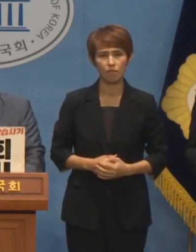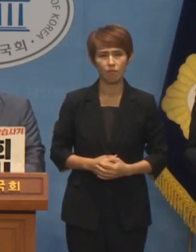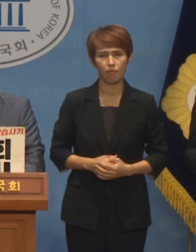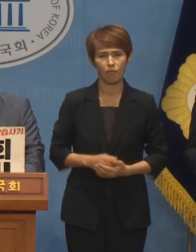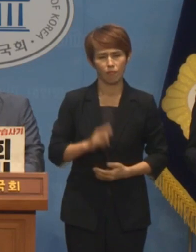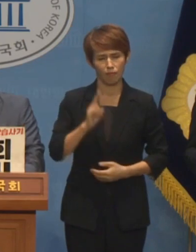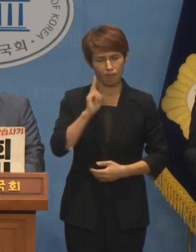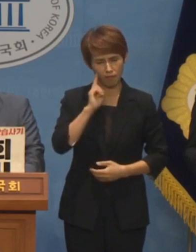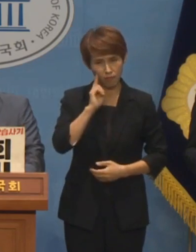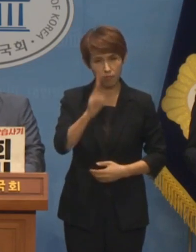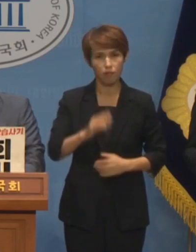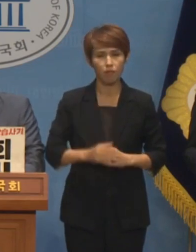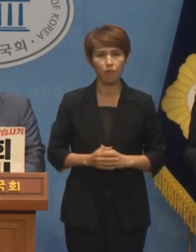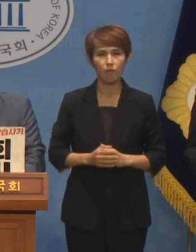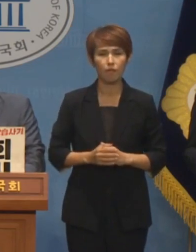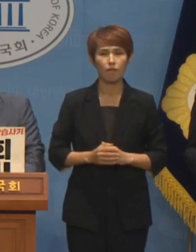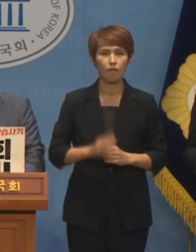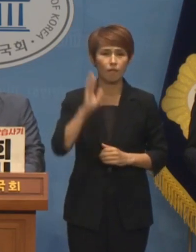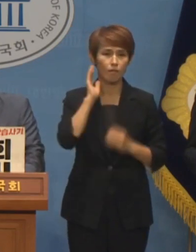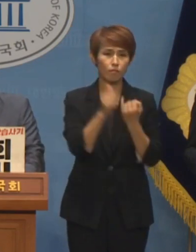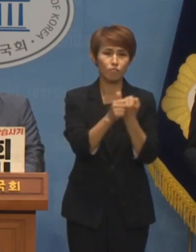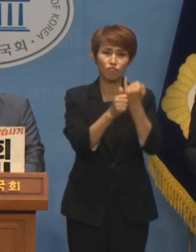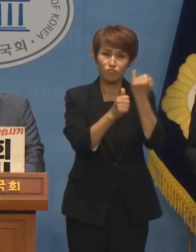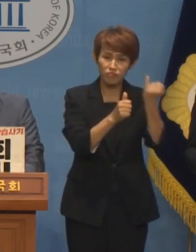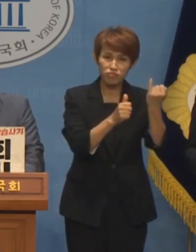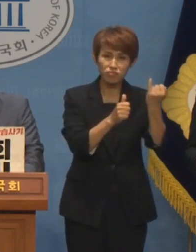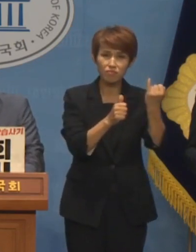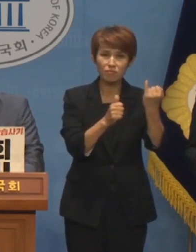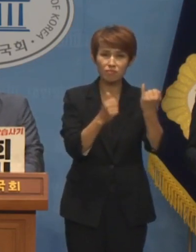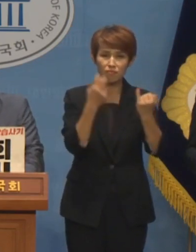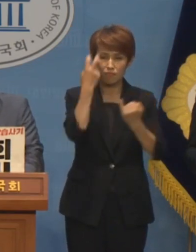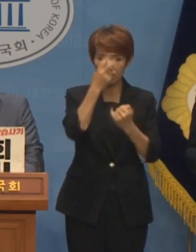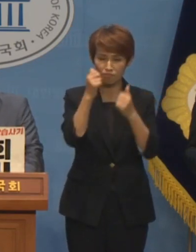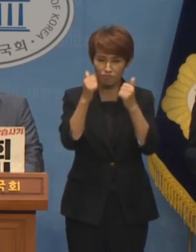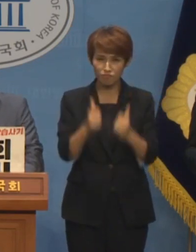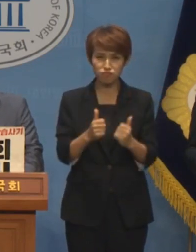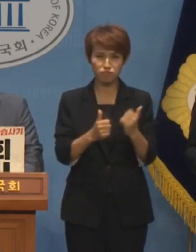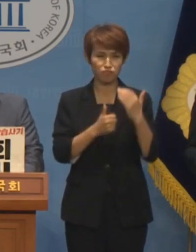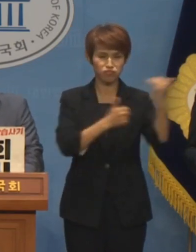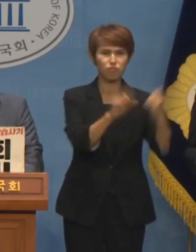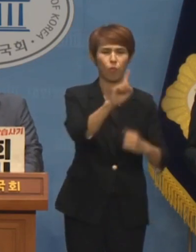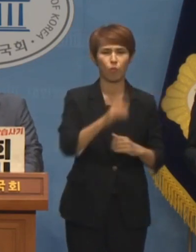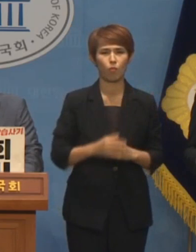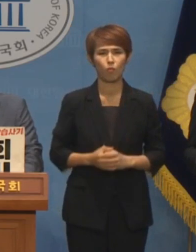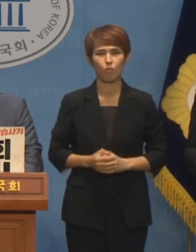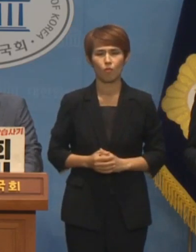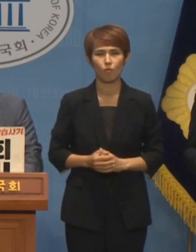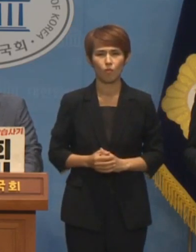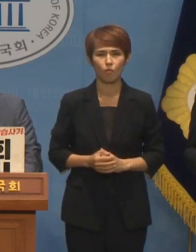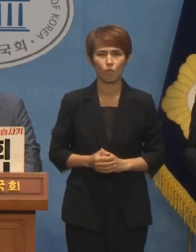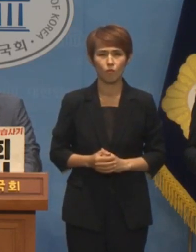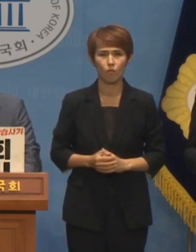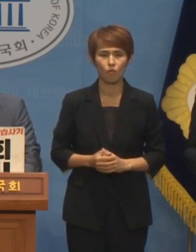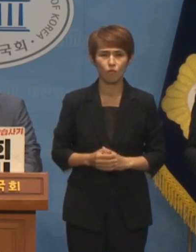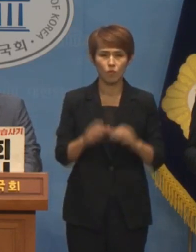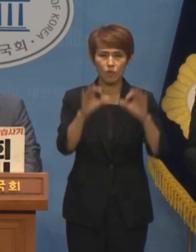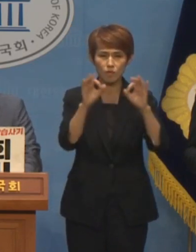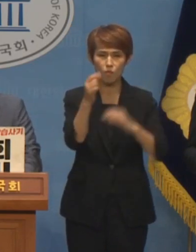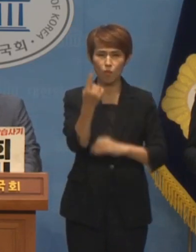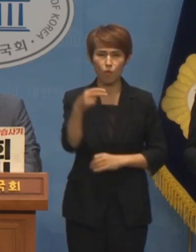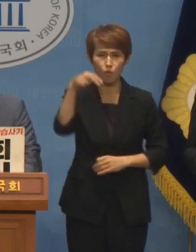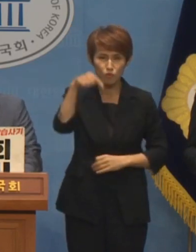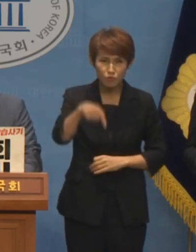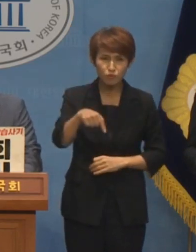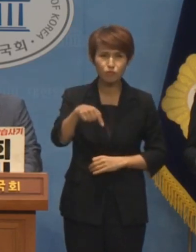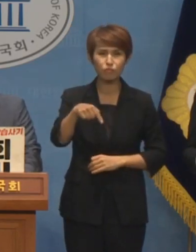않습니까? 윤석열의 부인이니까 윤석열 총장이 내린 수사지휘권 박탈이, 그 후로 김호수가 검찰총장이고 그리고 정권도 바뀌고 법무부